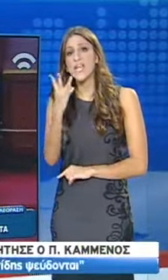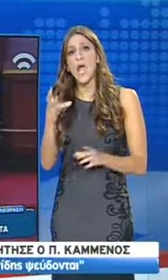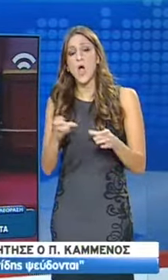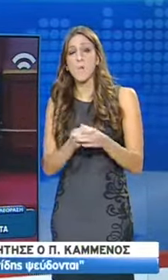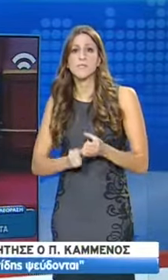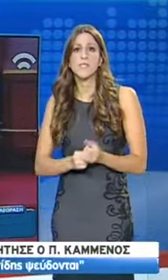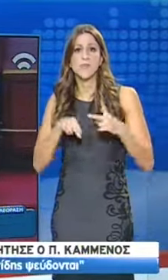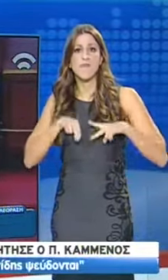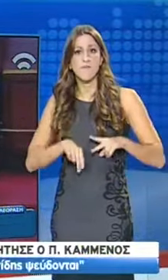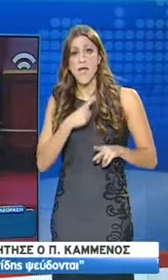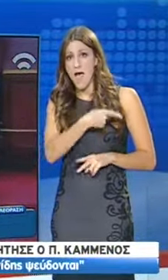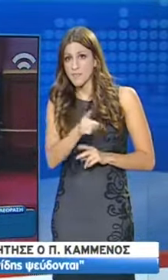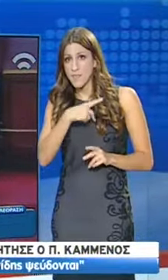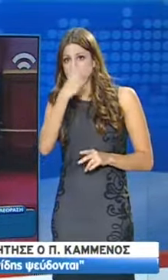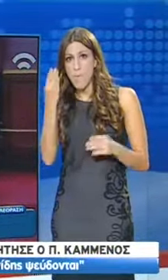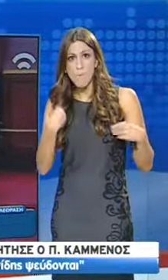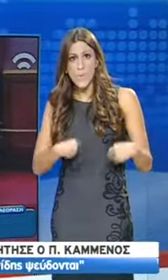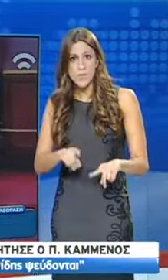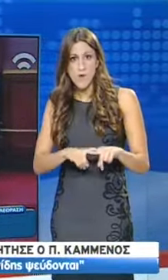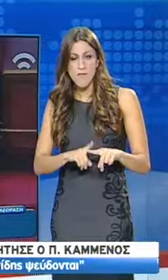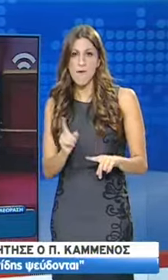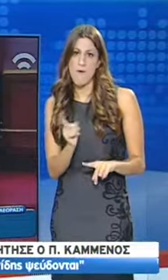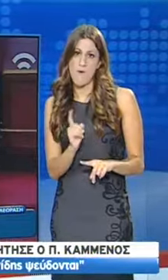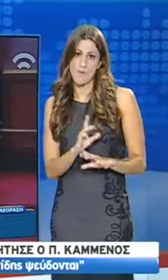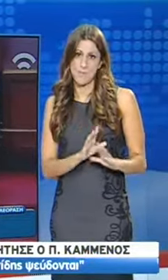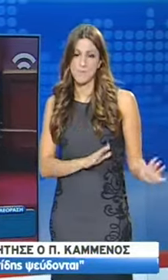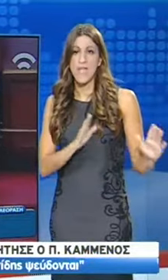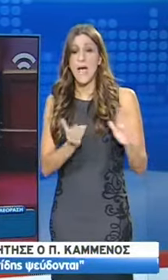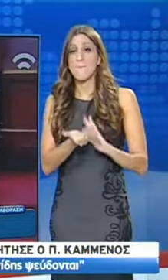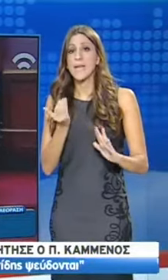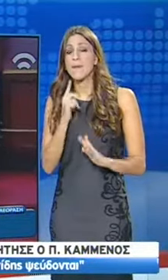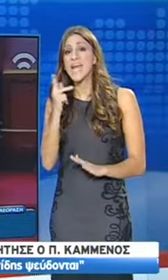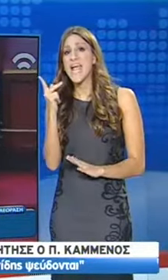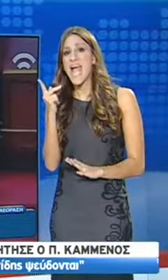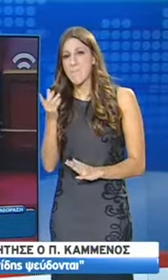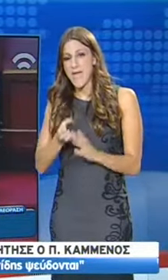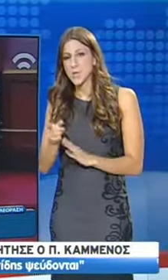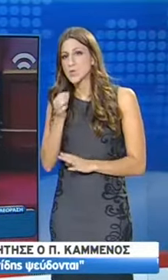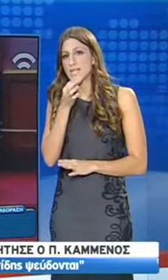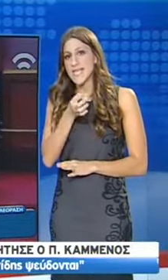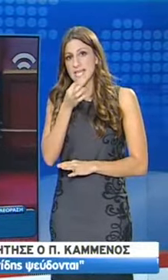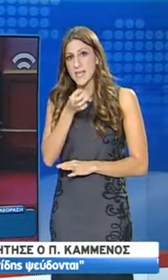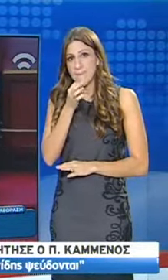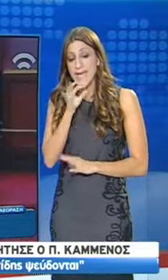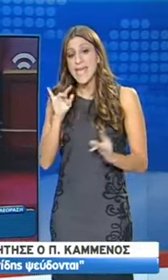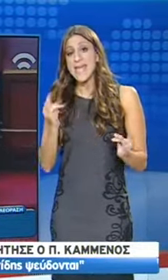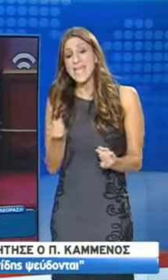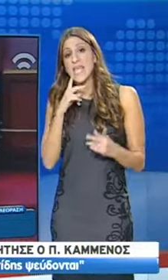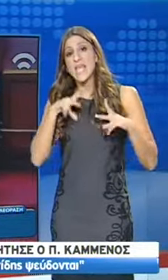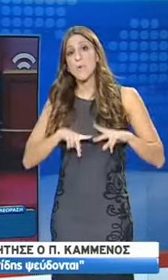ούτε να την πουλήσει την Ελλάδα. Πριν τη διευκρίνηση στη Λιανίδη πάντως, ο Πάνος Καμένος υποστήριξε ότι είτε ο κύριος Τουρνάρας είπε ψέματα